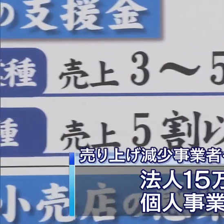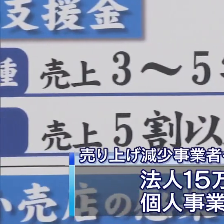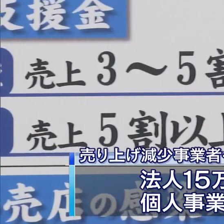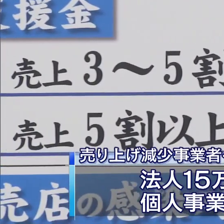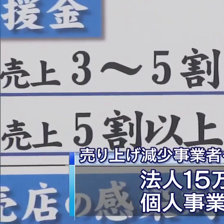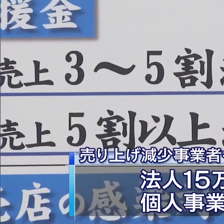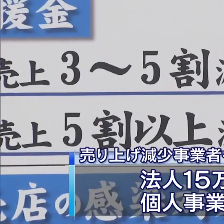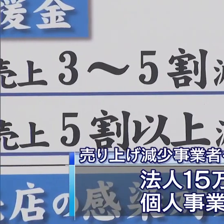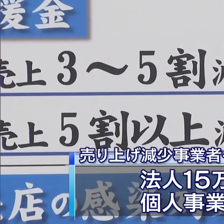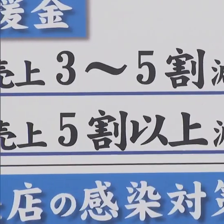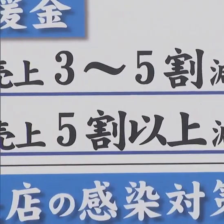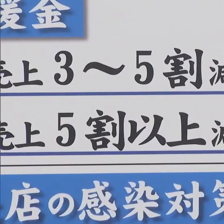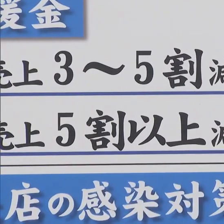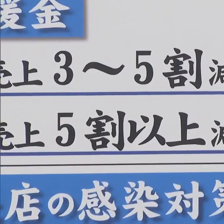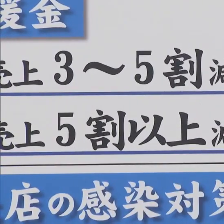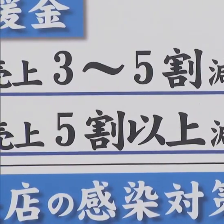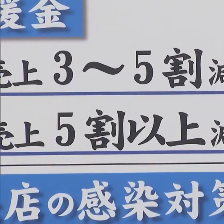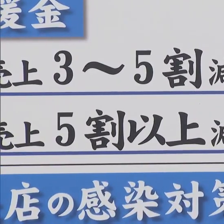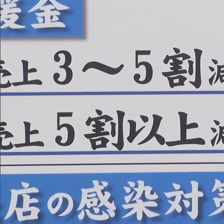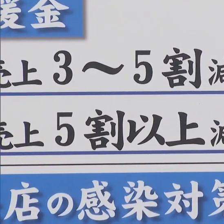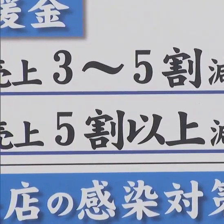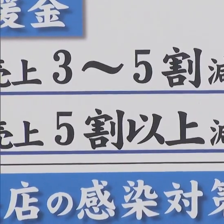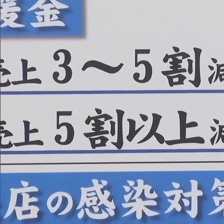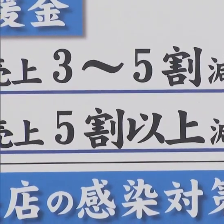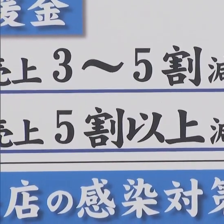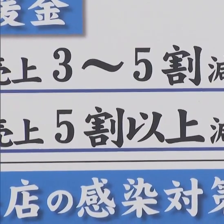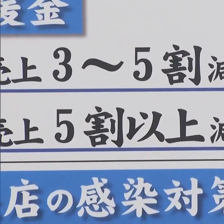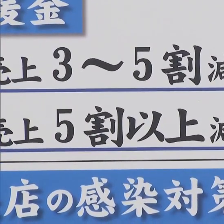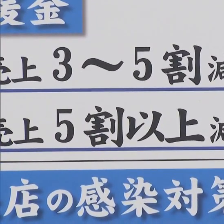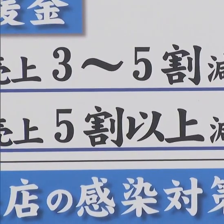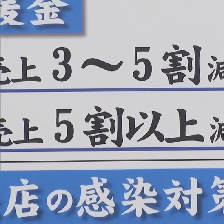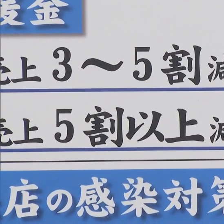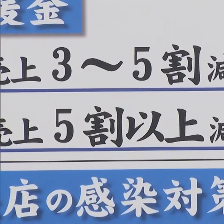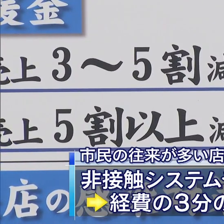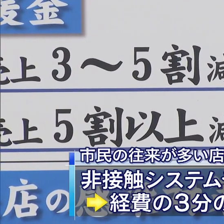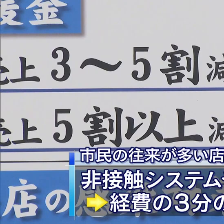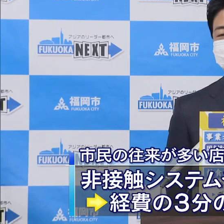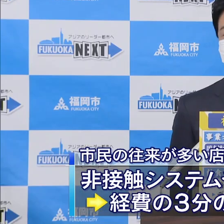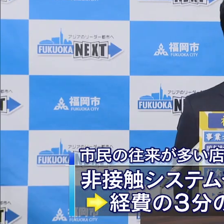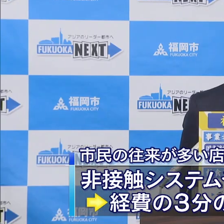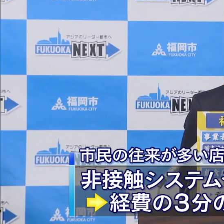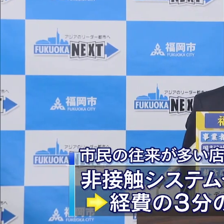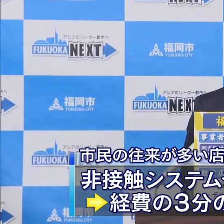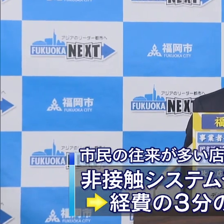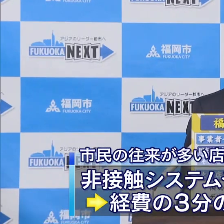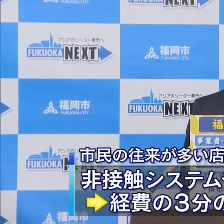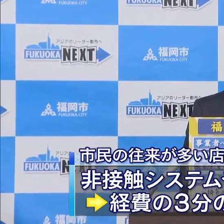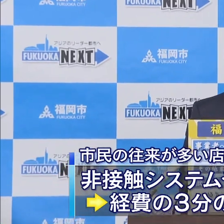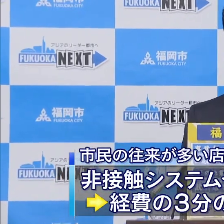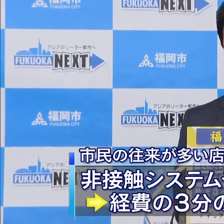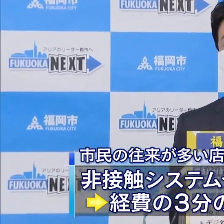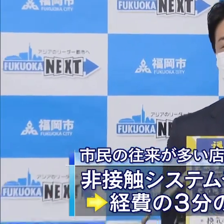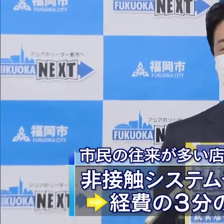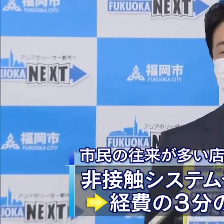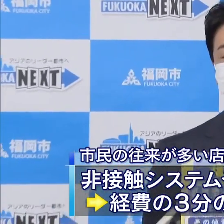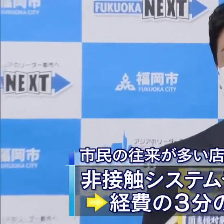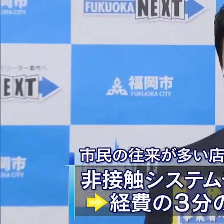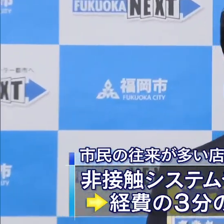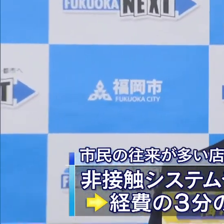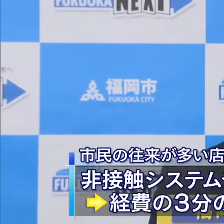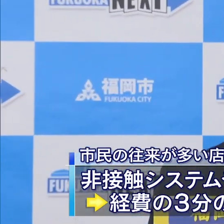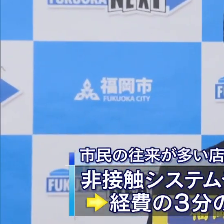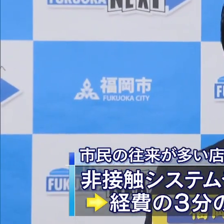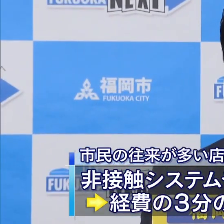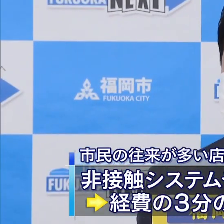上限利子さらに美容室や劇場タクシーなど市民が多く利用する店舗や